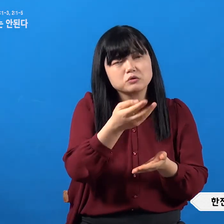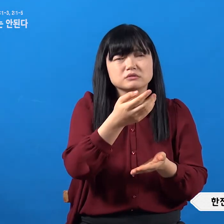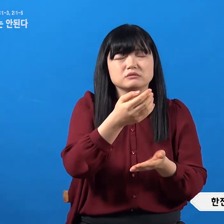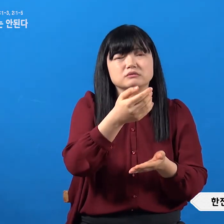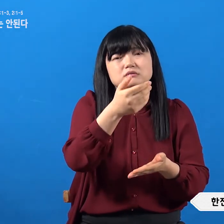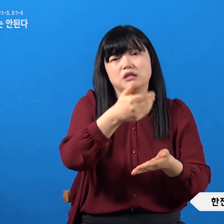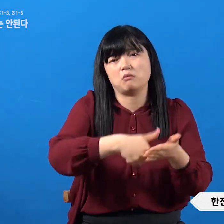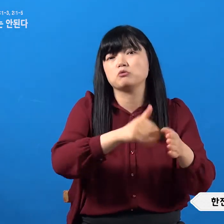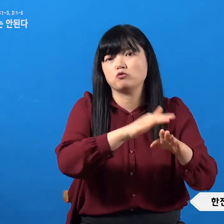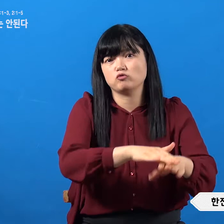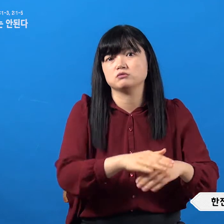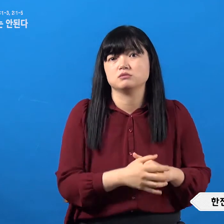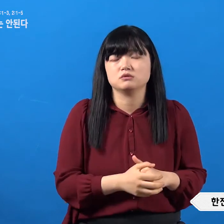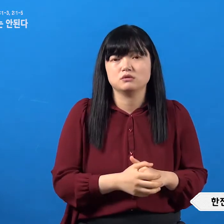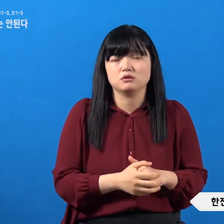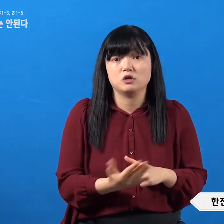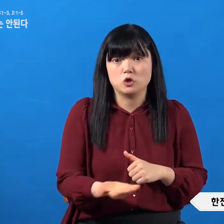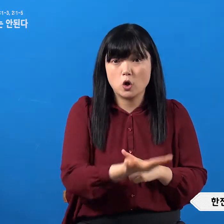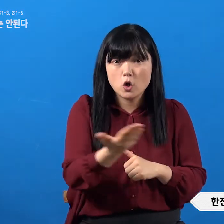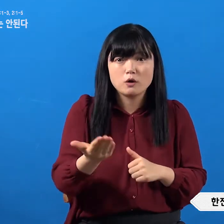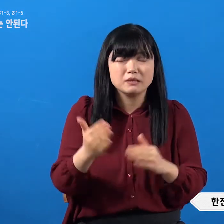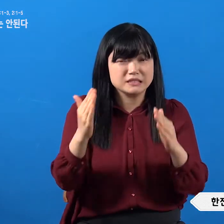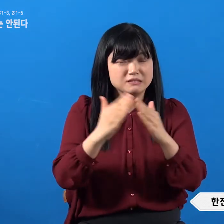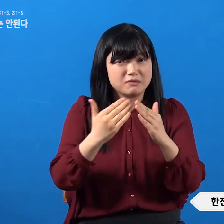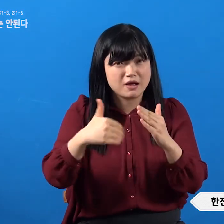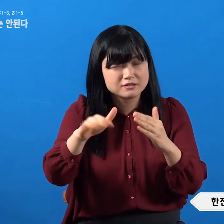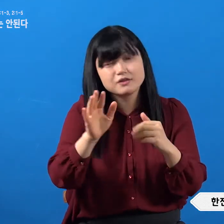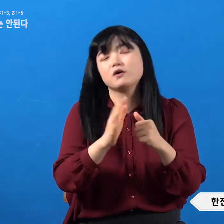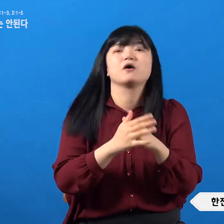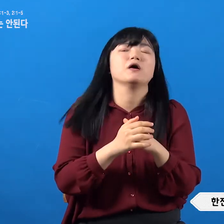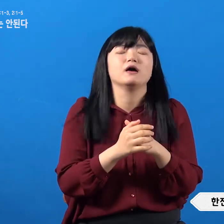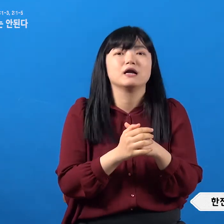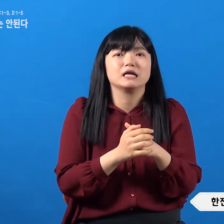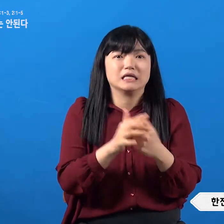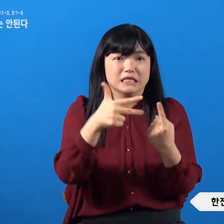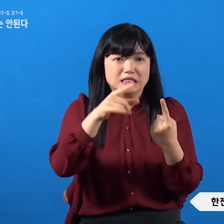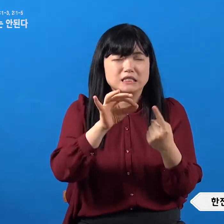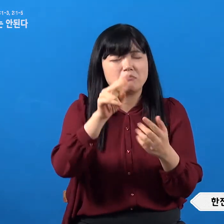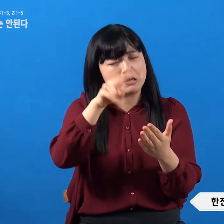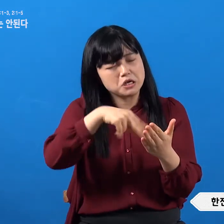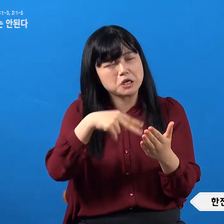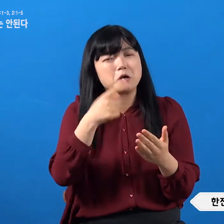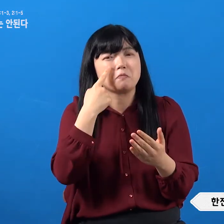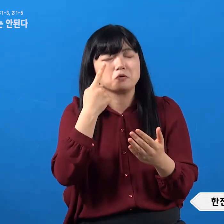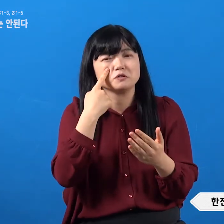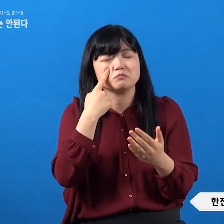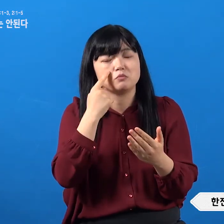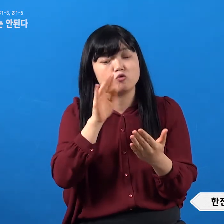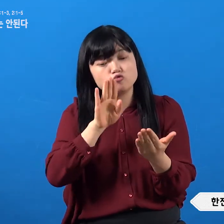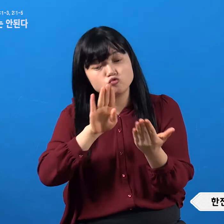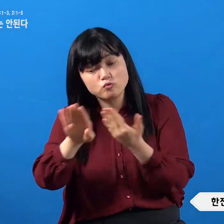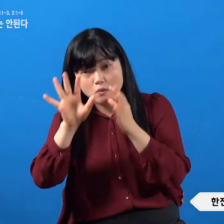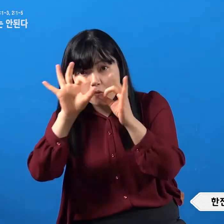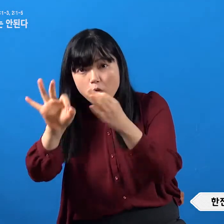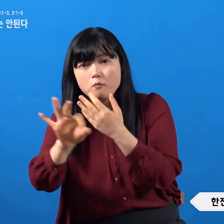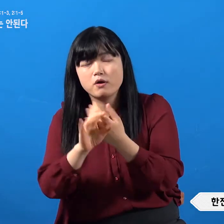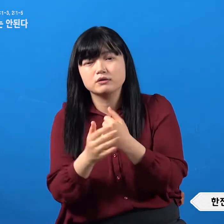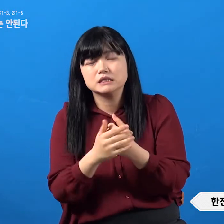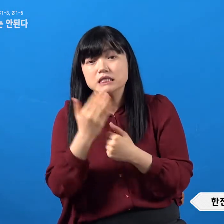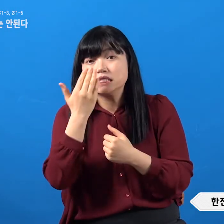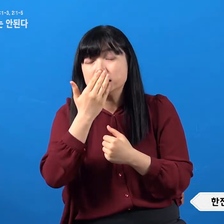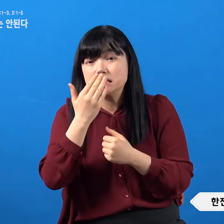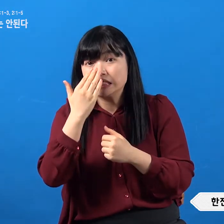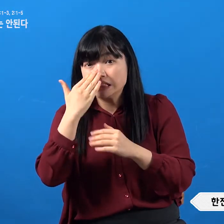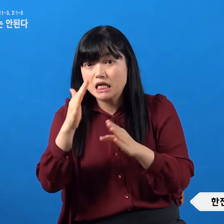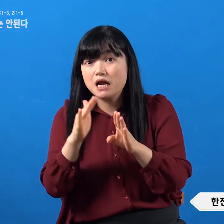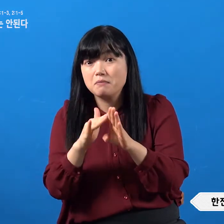몰아내지를 못했습니다. 여러분이 집에 가서 이 1장을 한번 쭉 읽어보시면, 특별히 후반부를 보시면